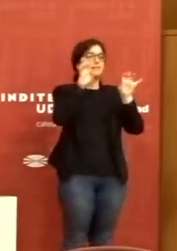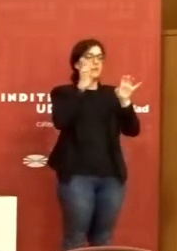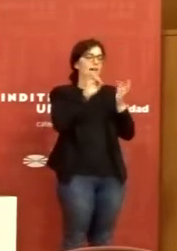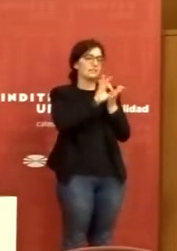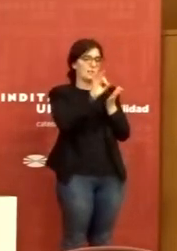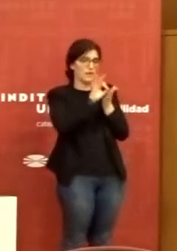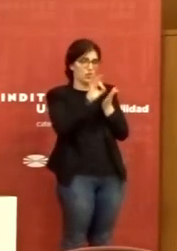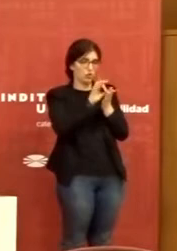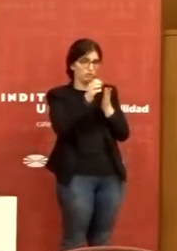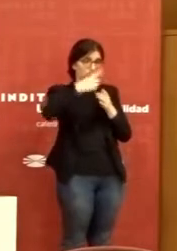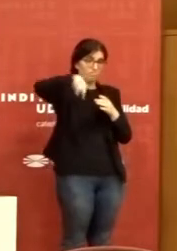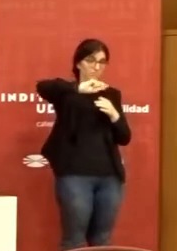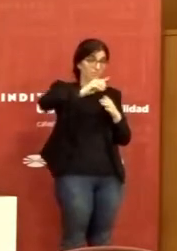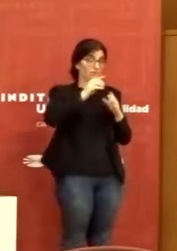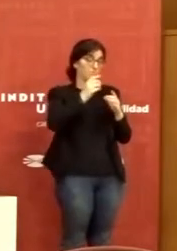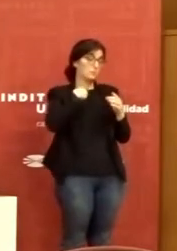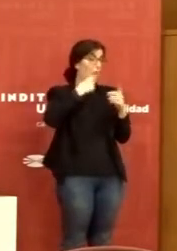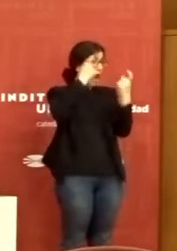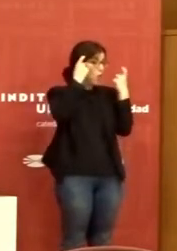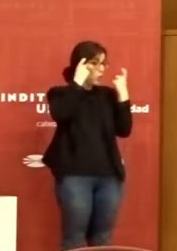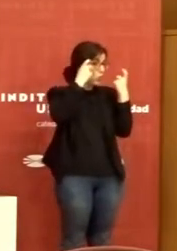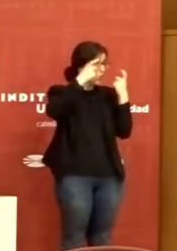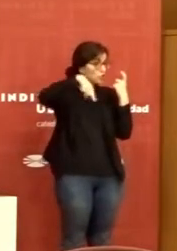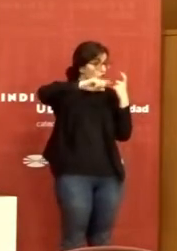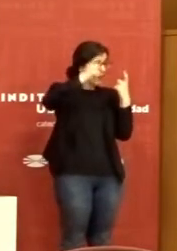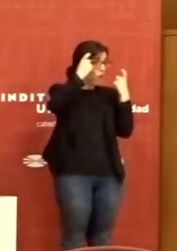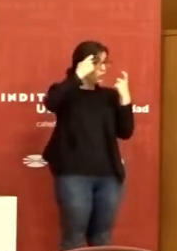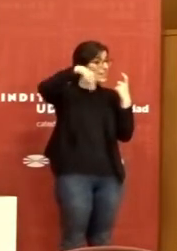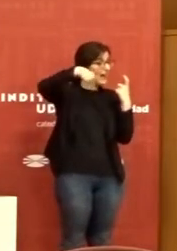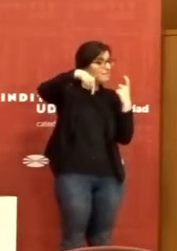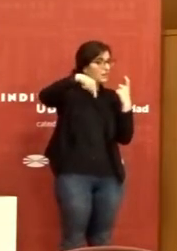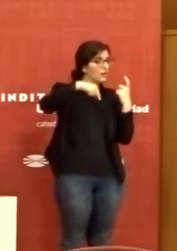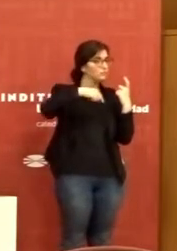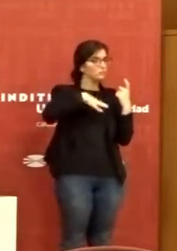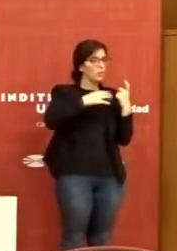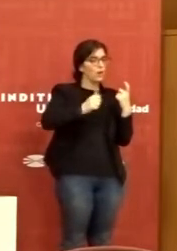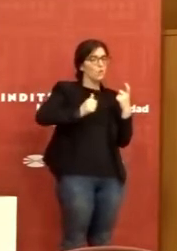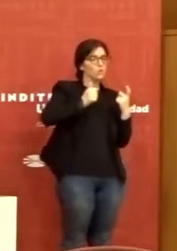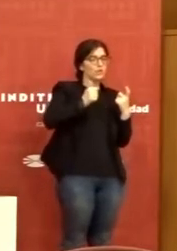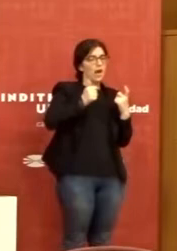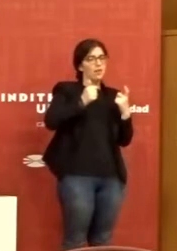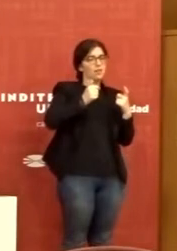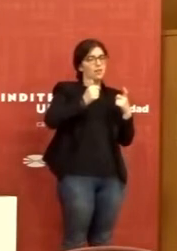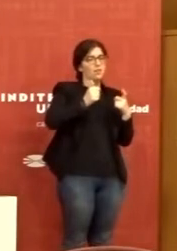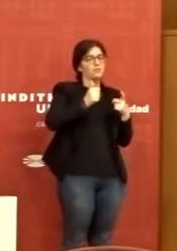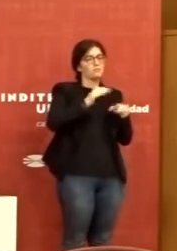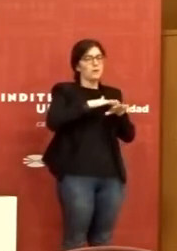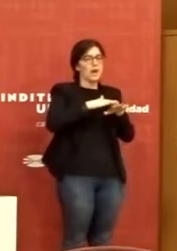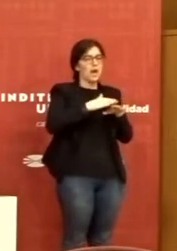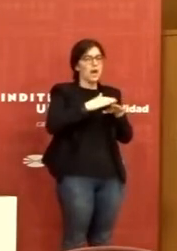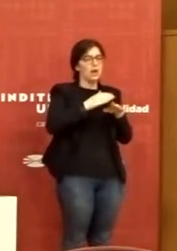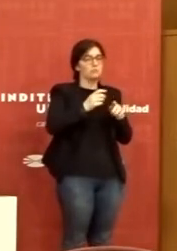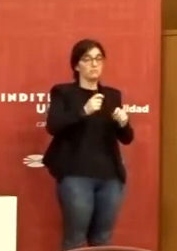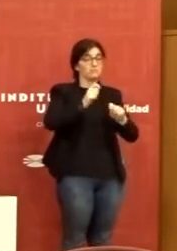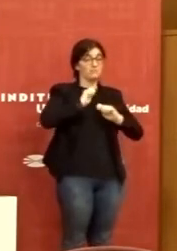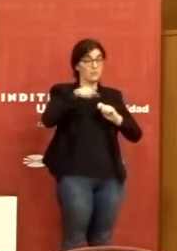propios alumnos de la cátedra puedan desplegar su aprendizaje, nuestro posgrado en